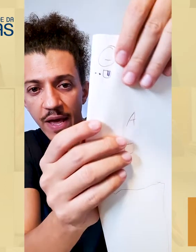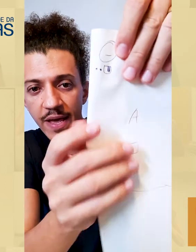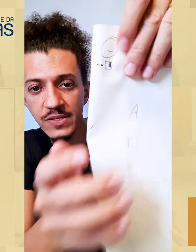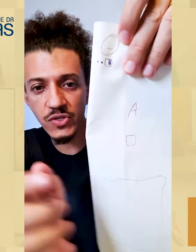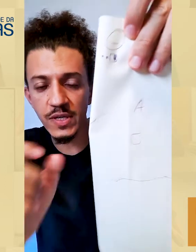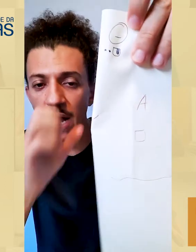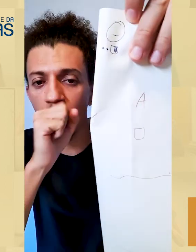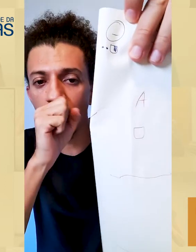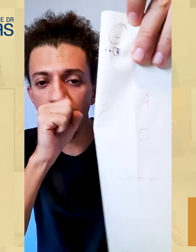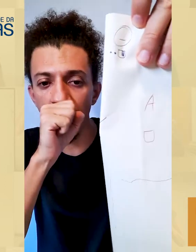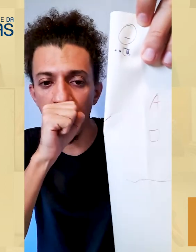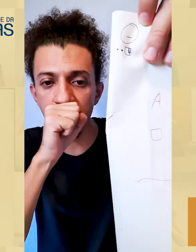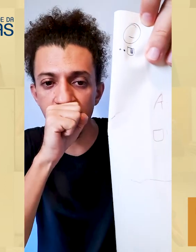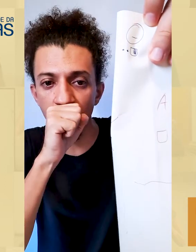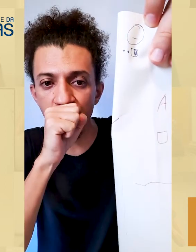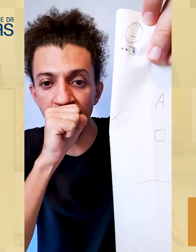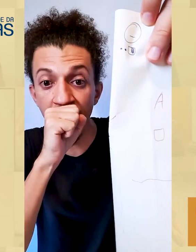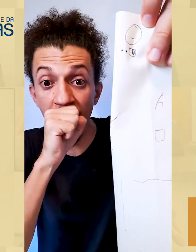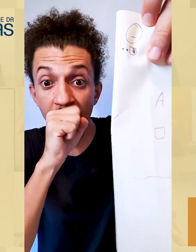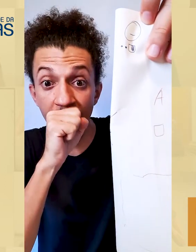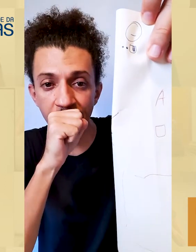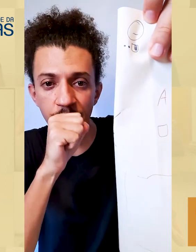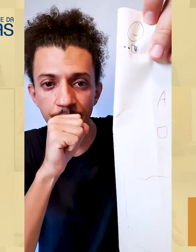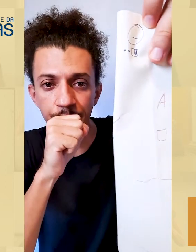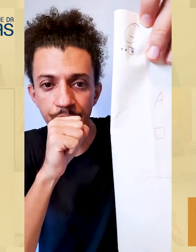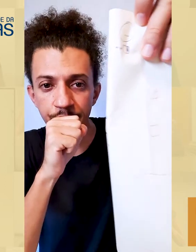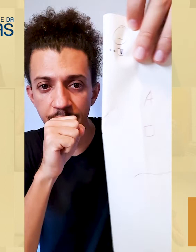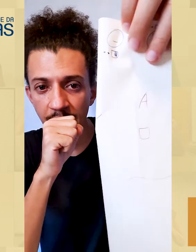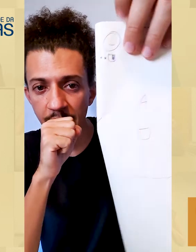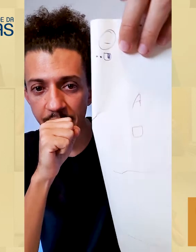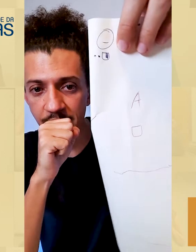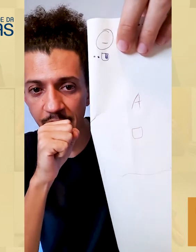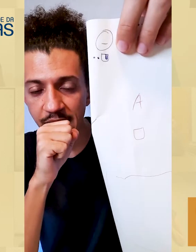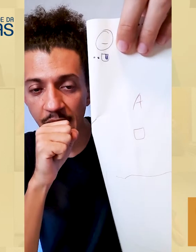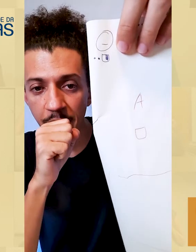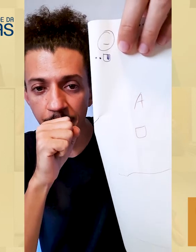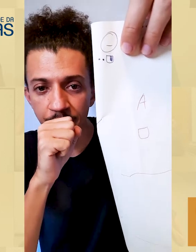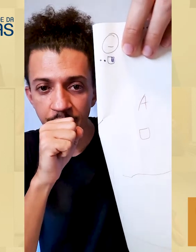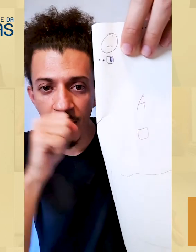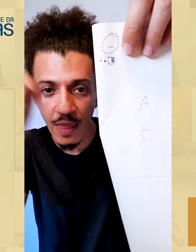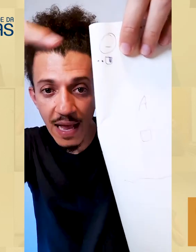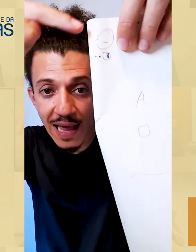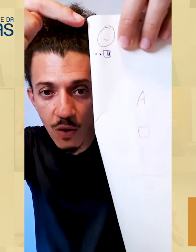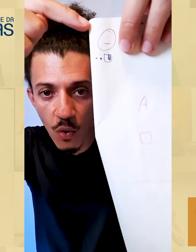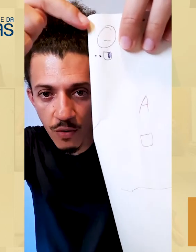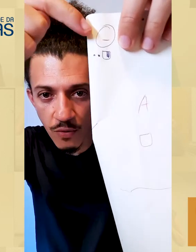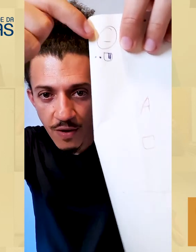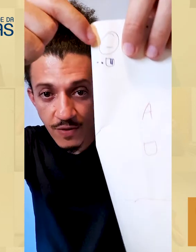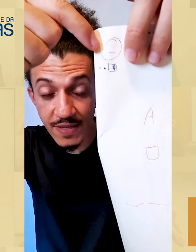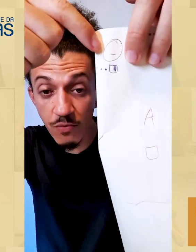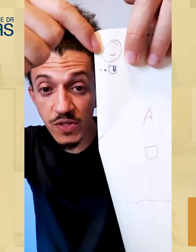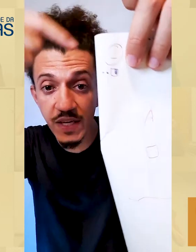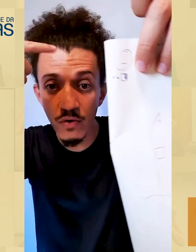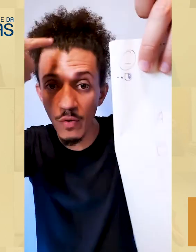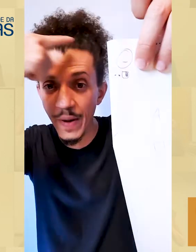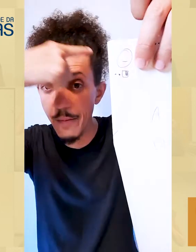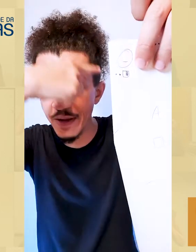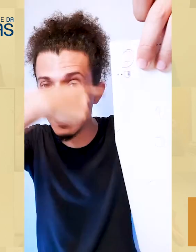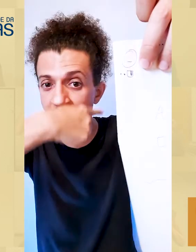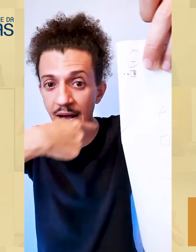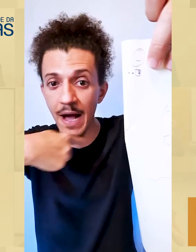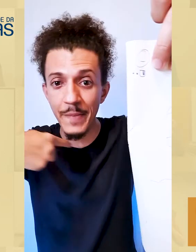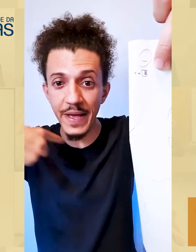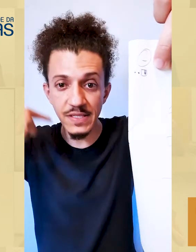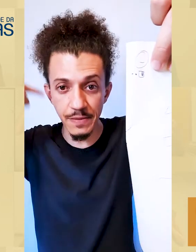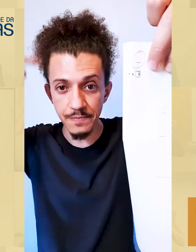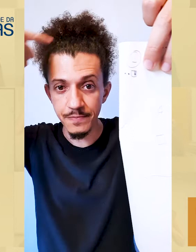exemplo, que é este sinal, que é o mesmo sinal de laranja, na Libras, percebe? Ele é icônico. Você tem um círculo para